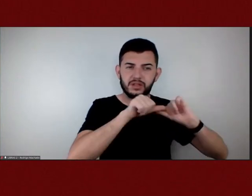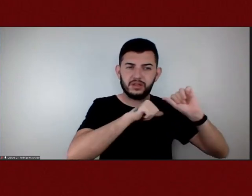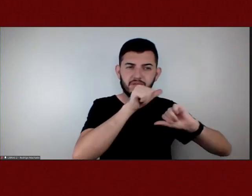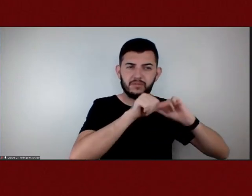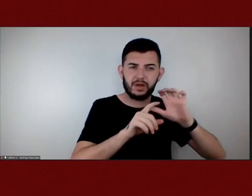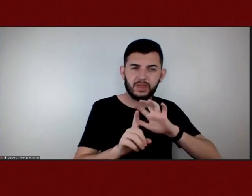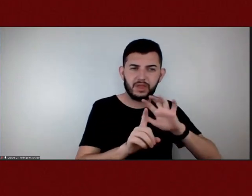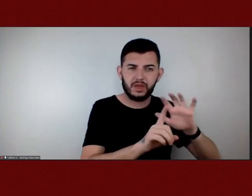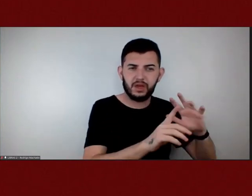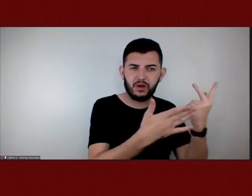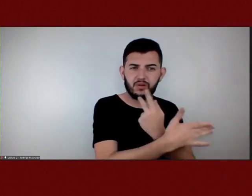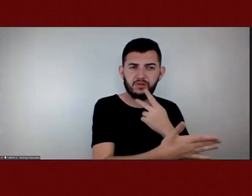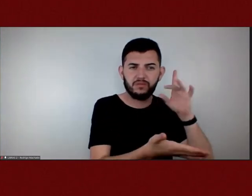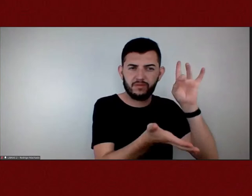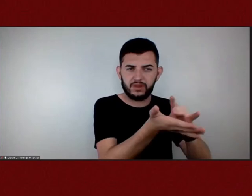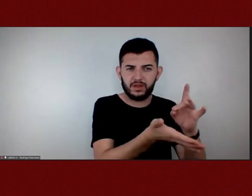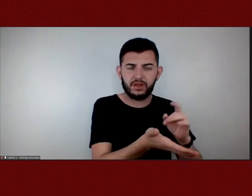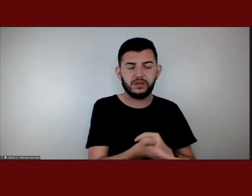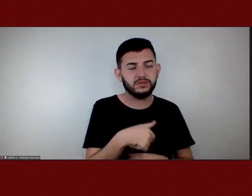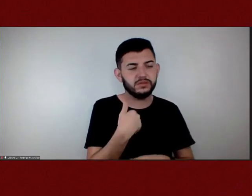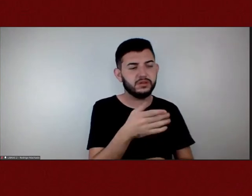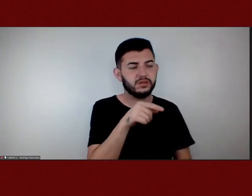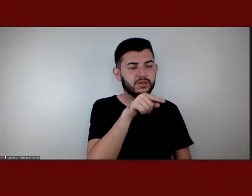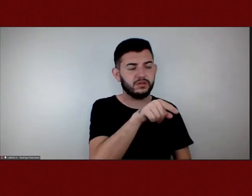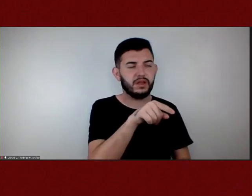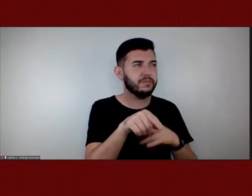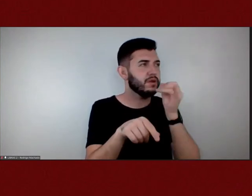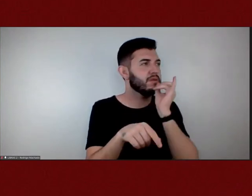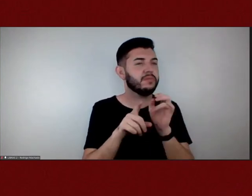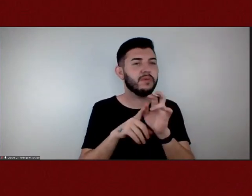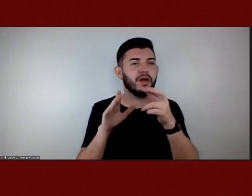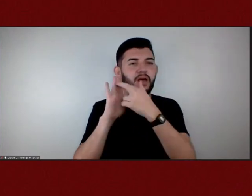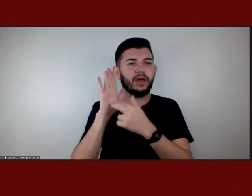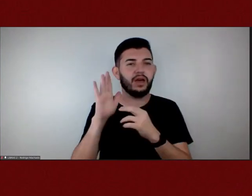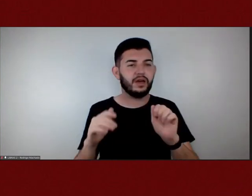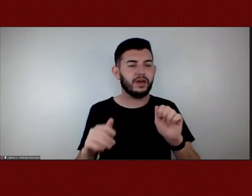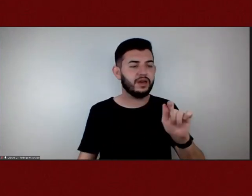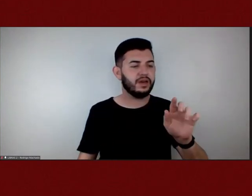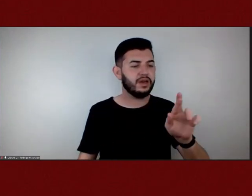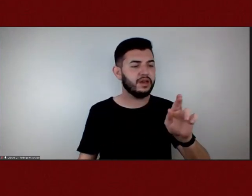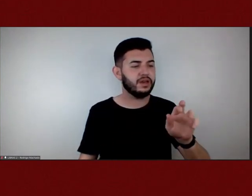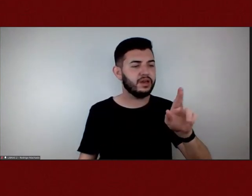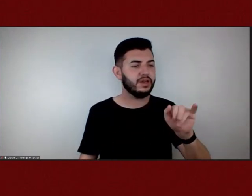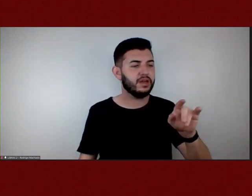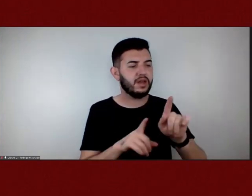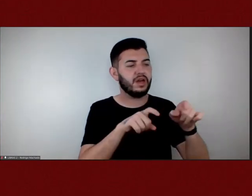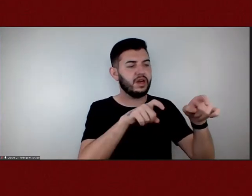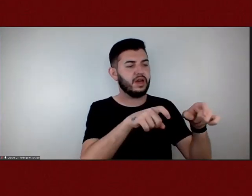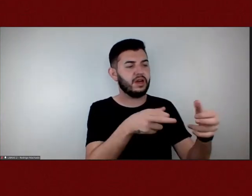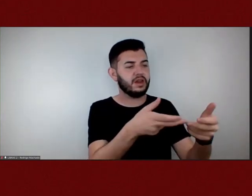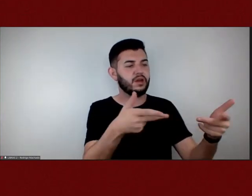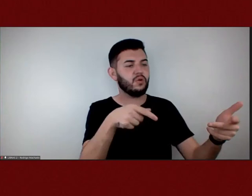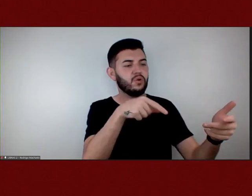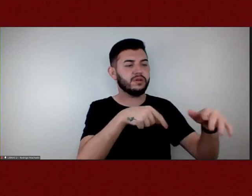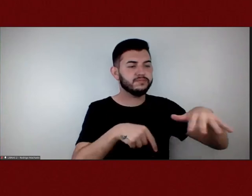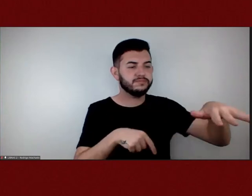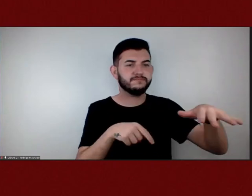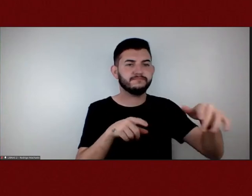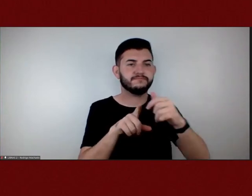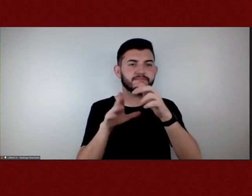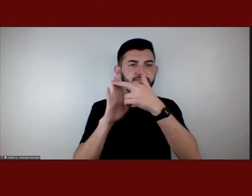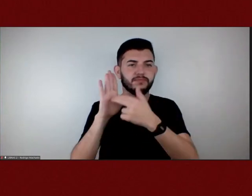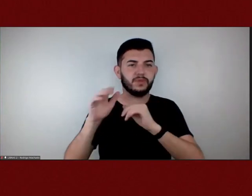realizadas e aconteciam, por exemplo, a reforma agrária, a nacionalização do cobre, ambas leis aprovadas no